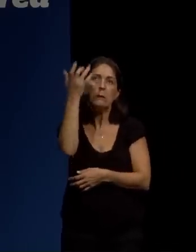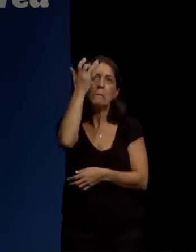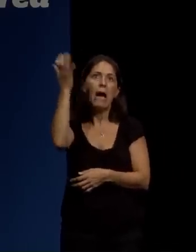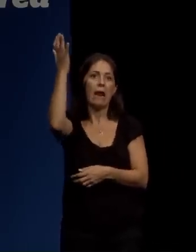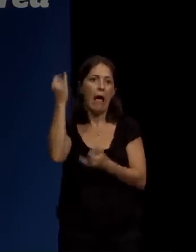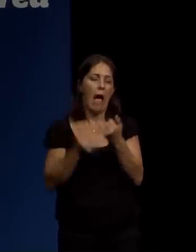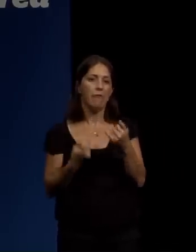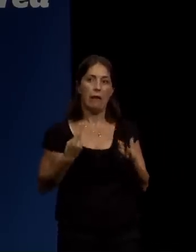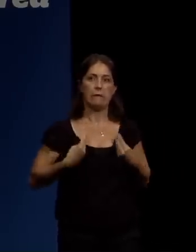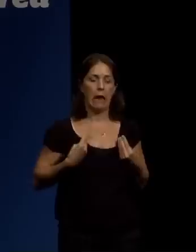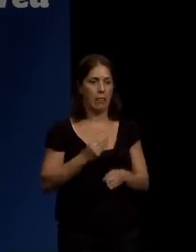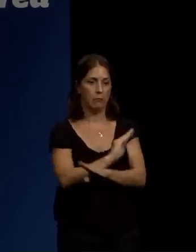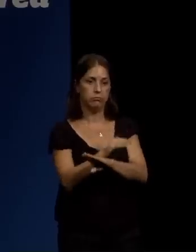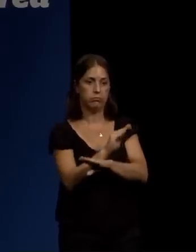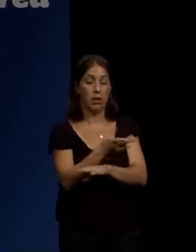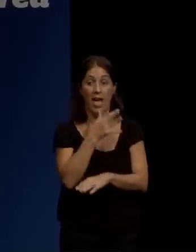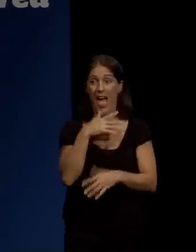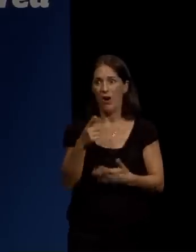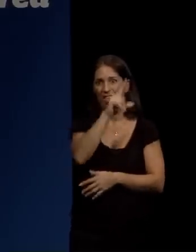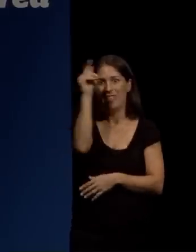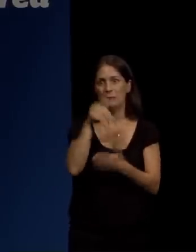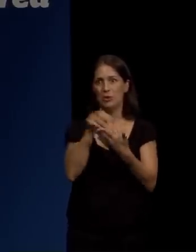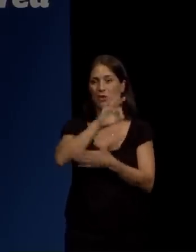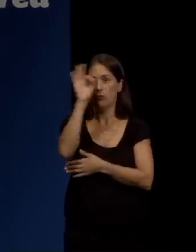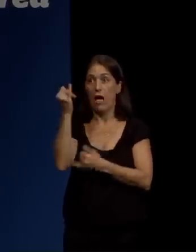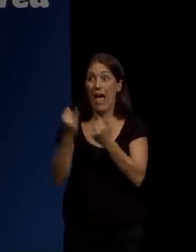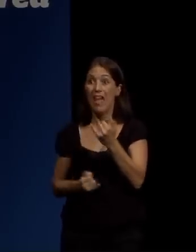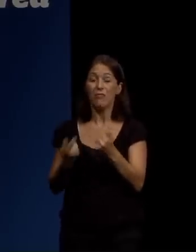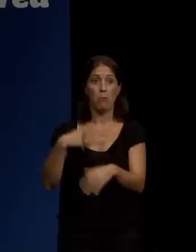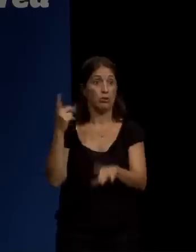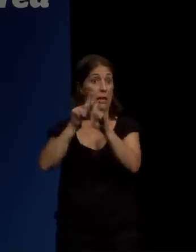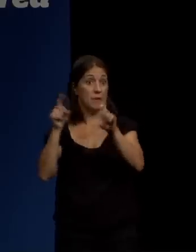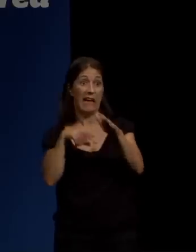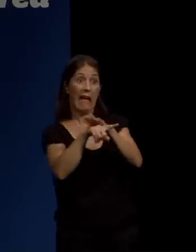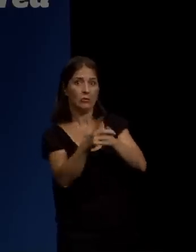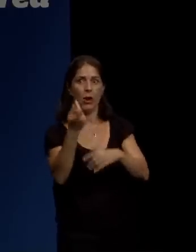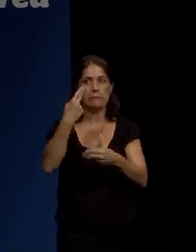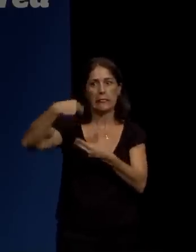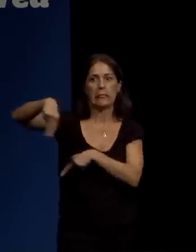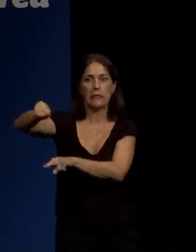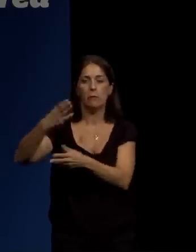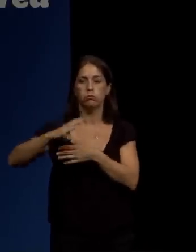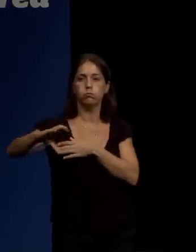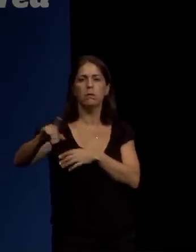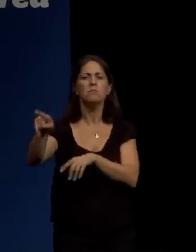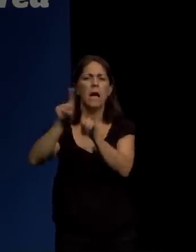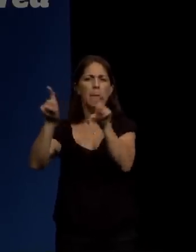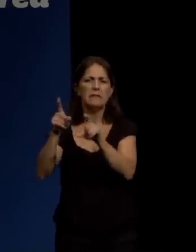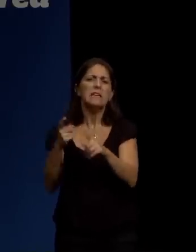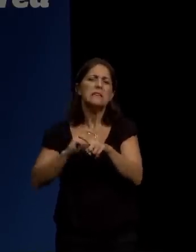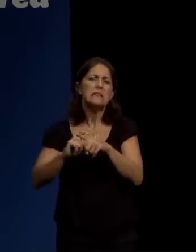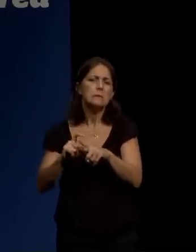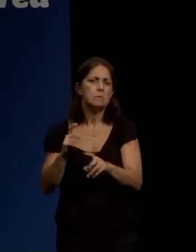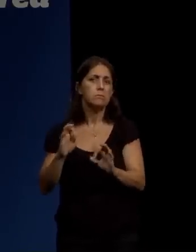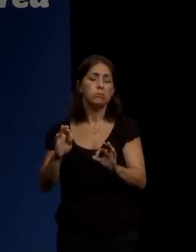para xestionar a sanidade, agora eses 100 millóns de euros van para as empresas que xestionan a sanidade. E por que se caracterizan as empresas?